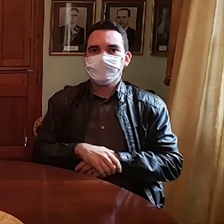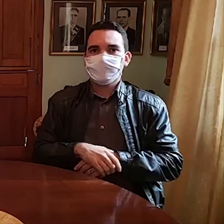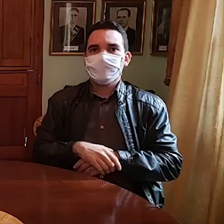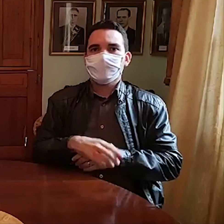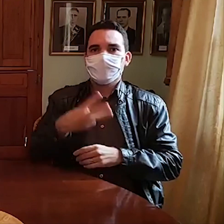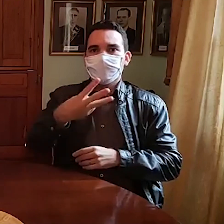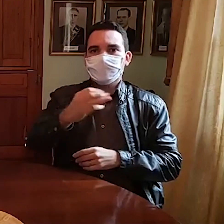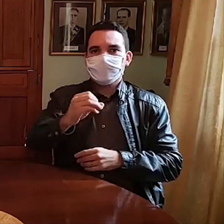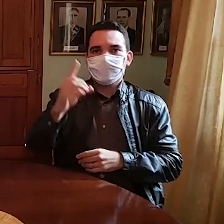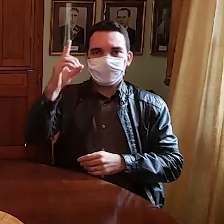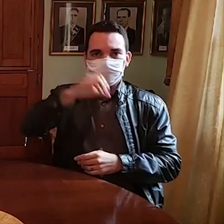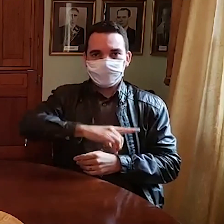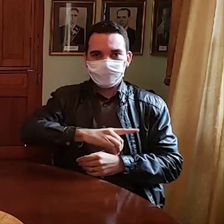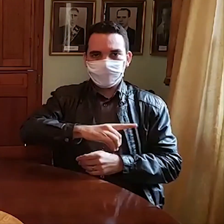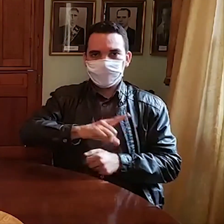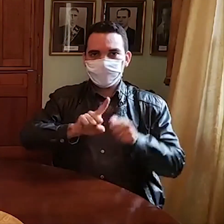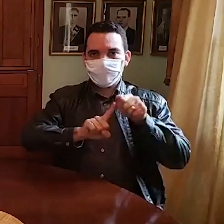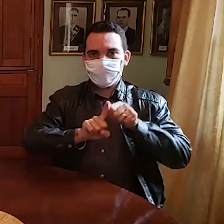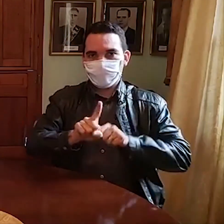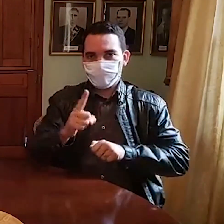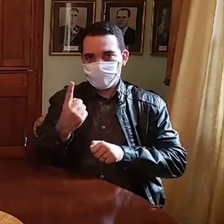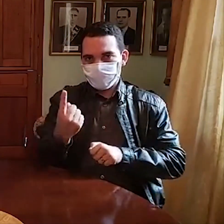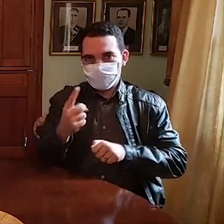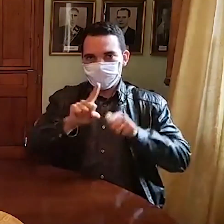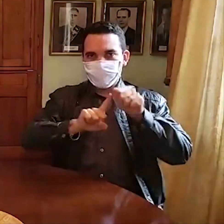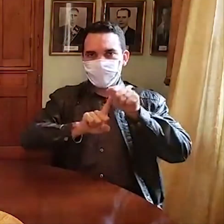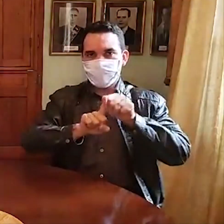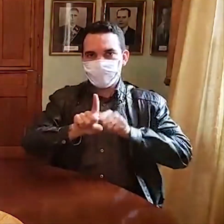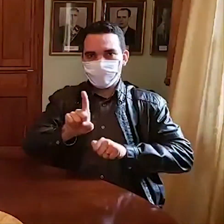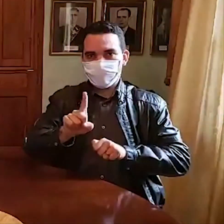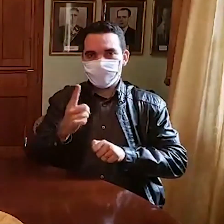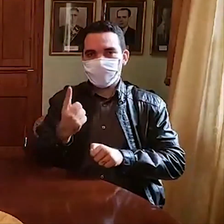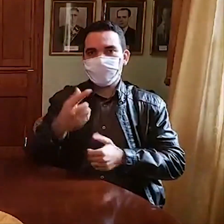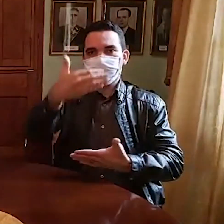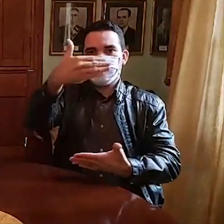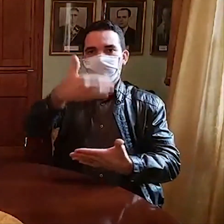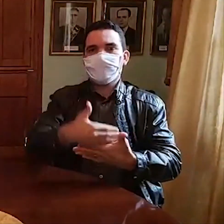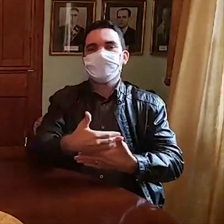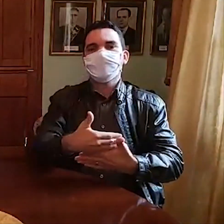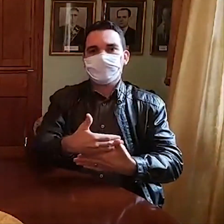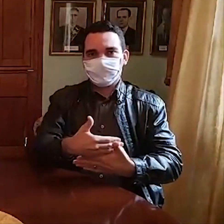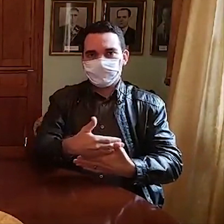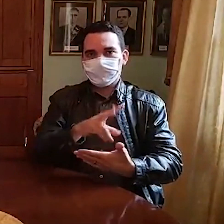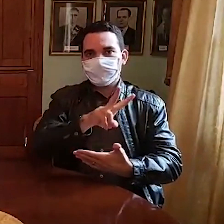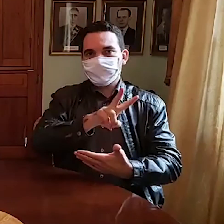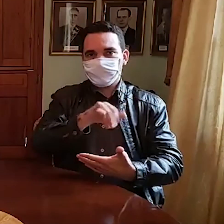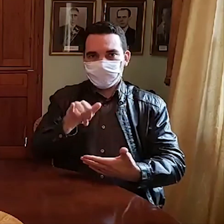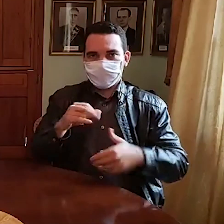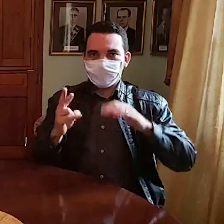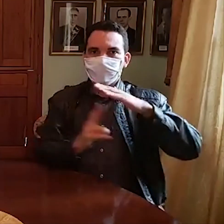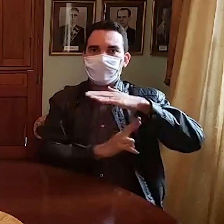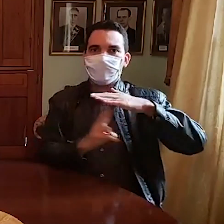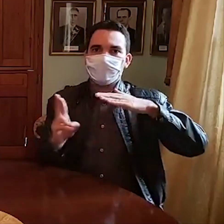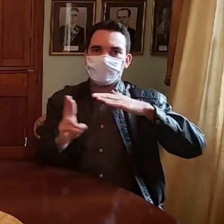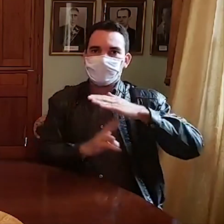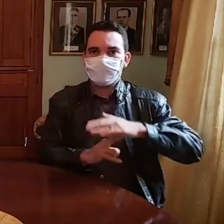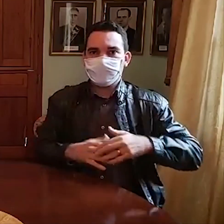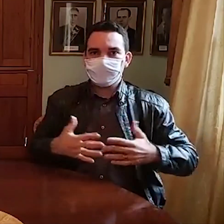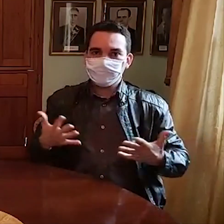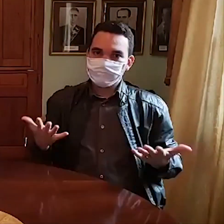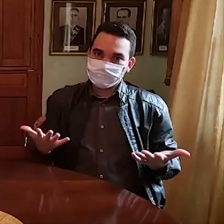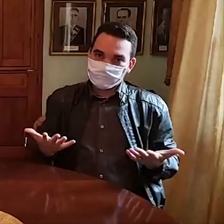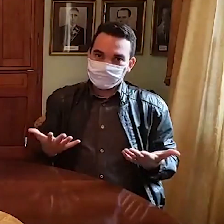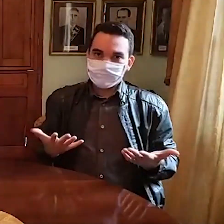30 dias e não há outra possibilidade de atitude